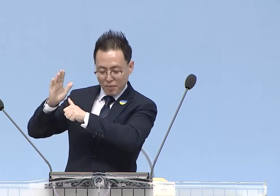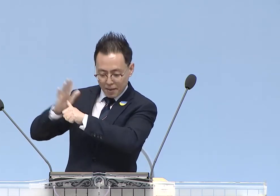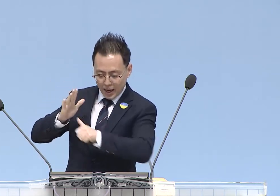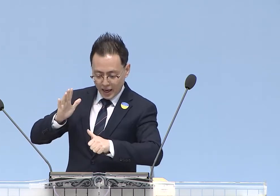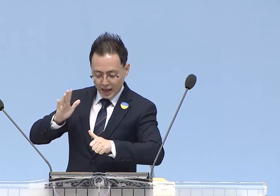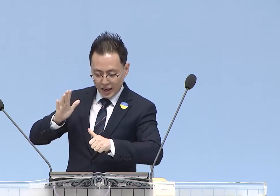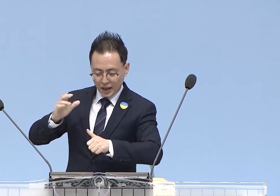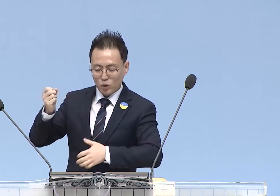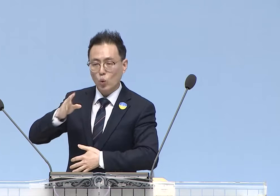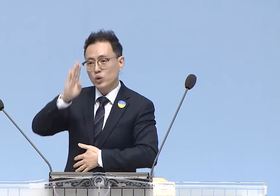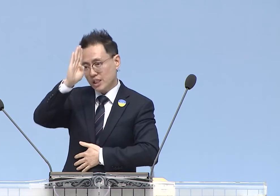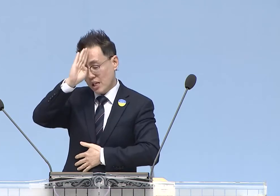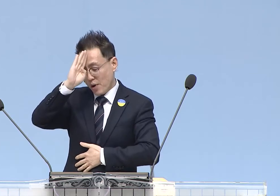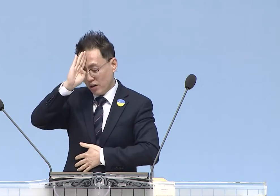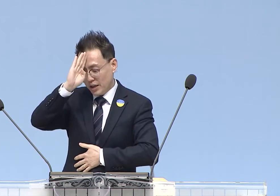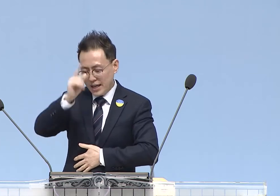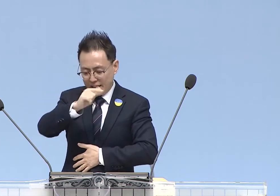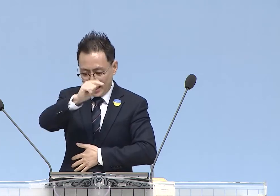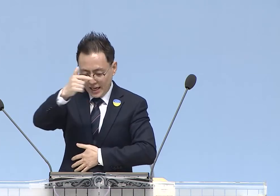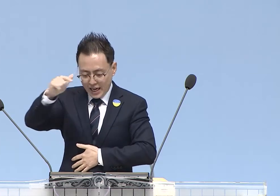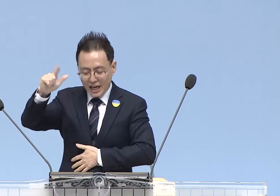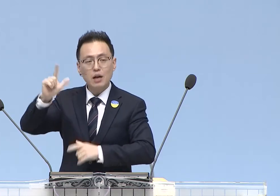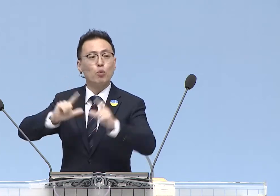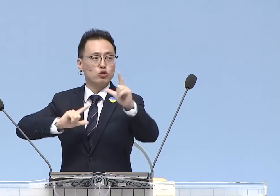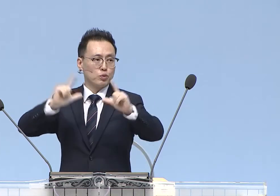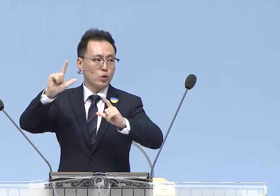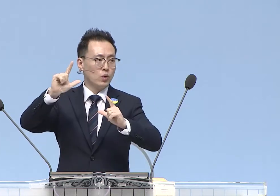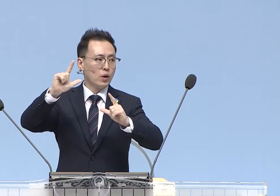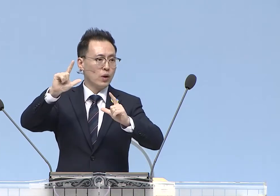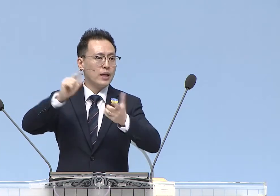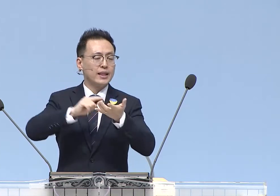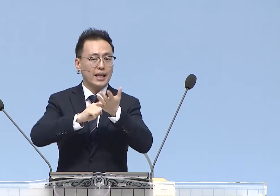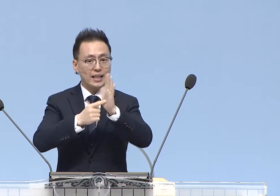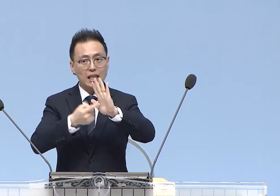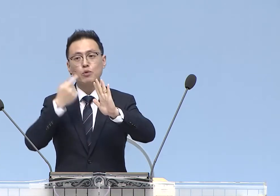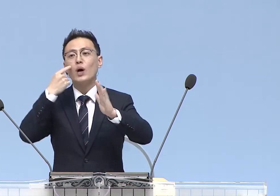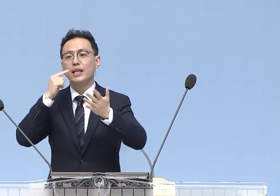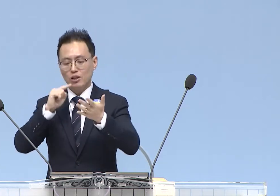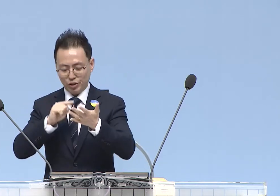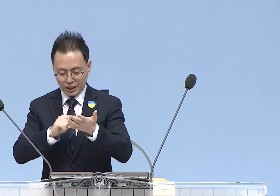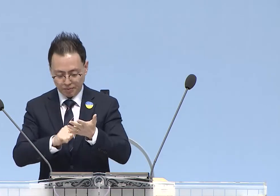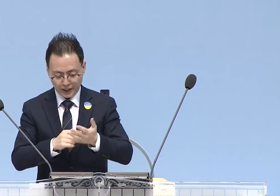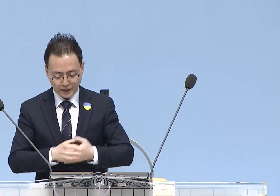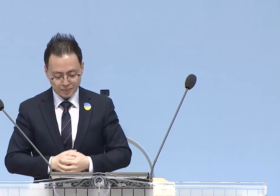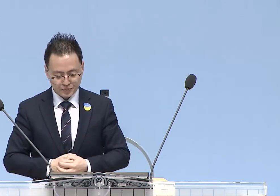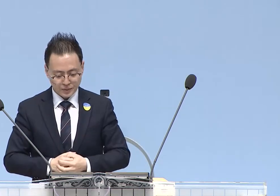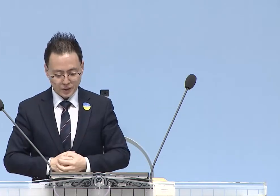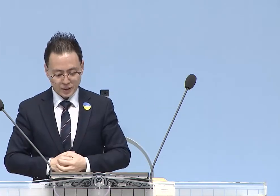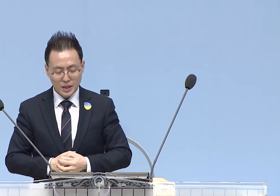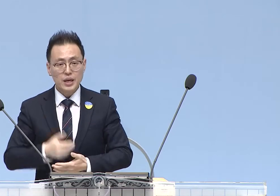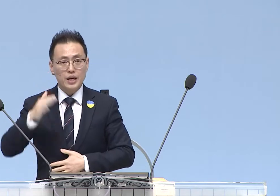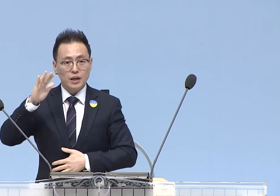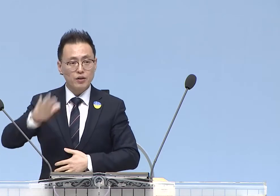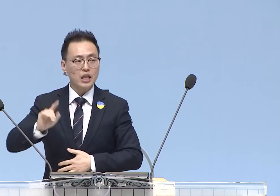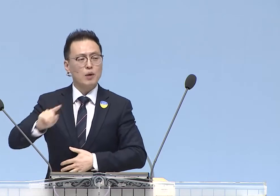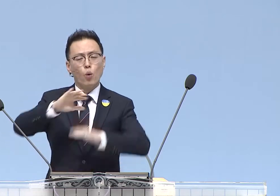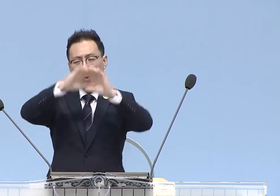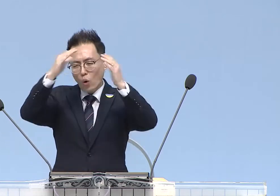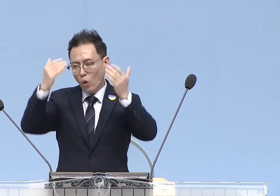패배, 또 질병, 다양한 모습으로 나타남을 확인할 수 있습니다. 그런데 이